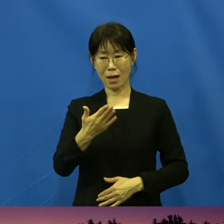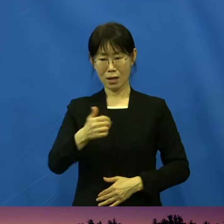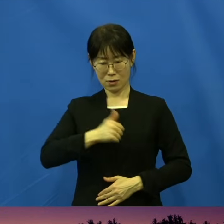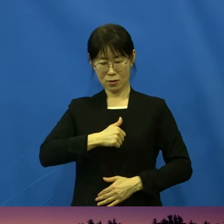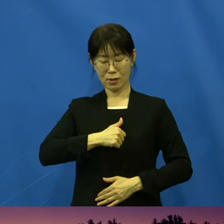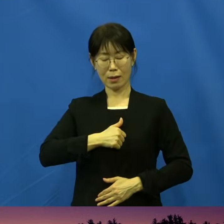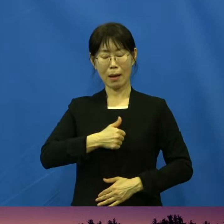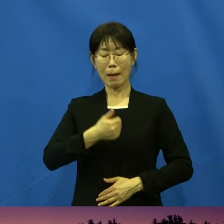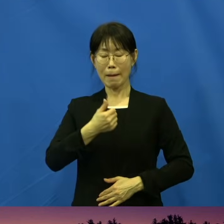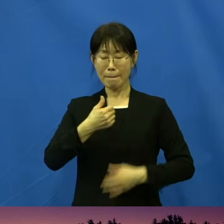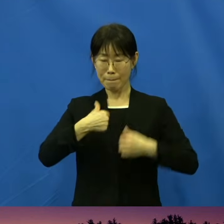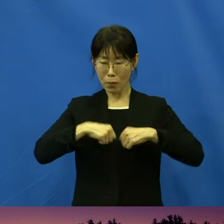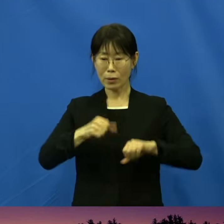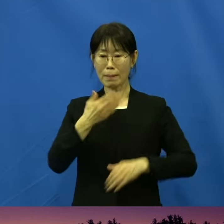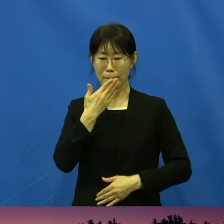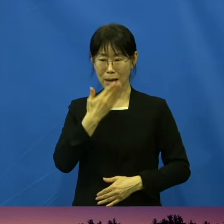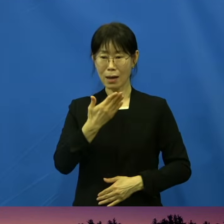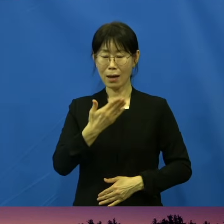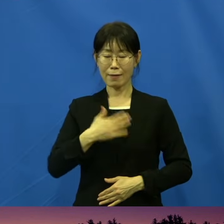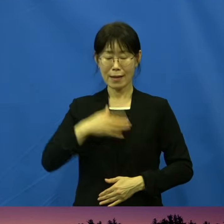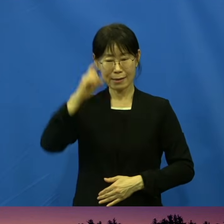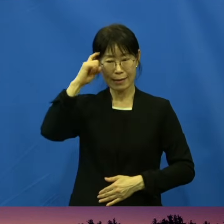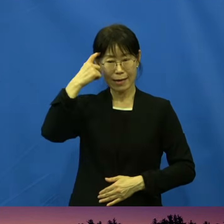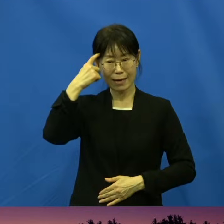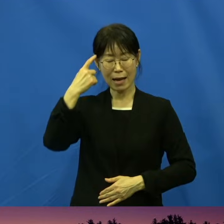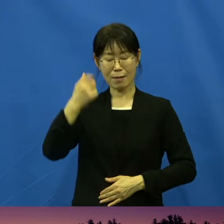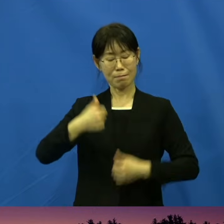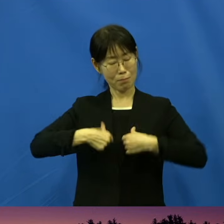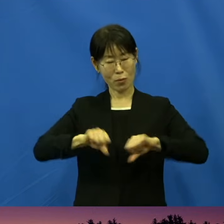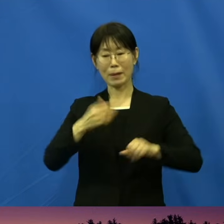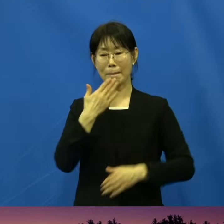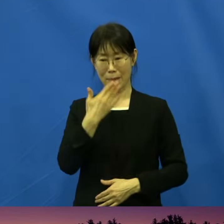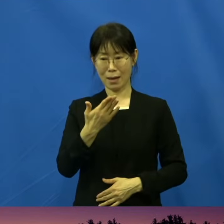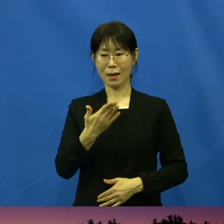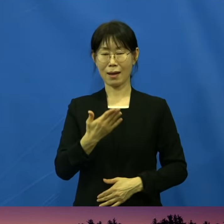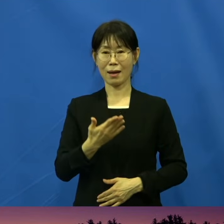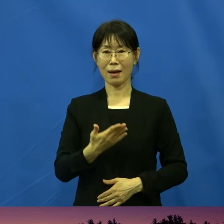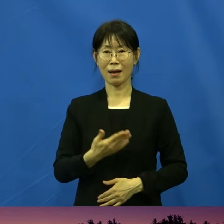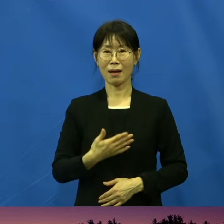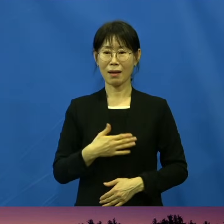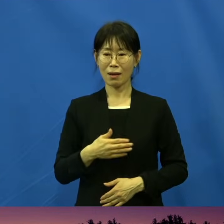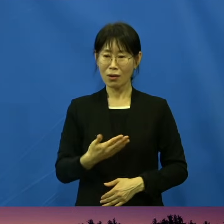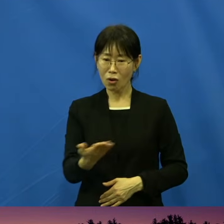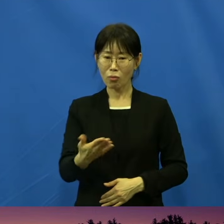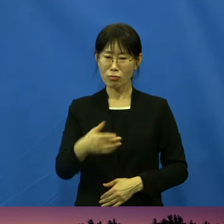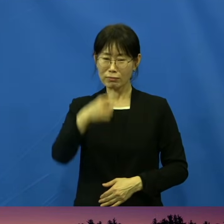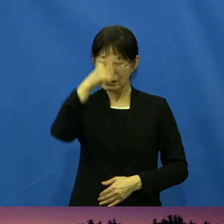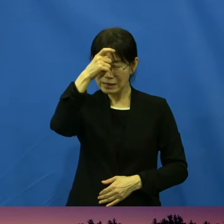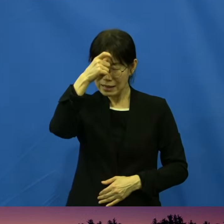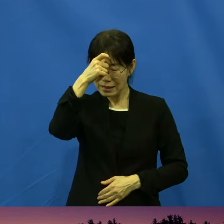여러분, 내 생각, 내 주장, 내 고집이 센 사람은요, 생고생하게 돼 있어요.